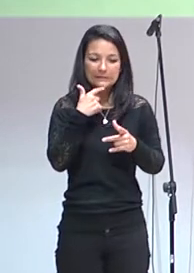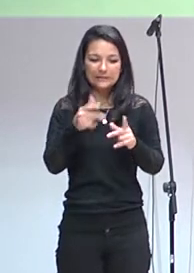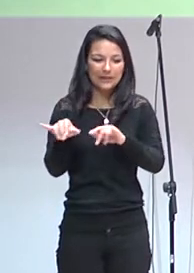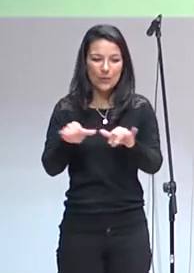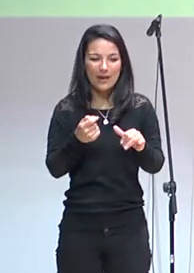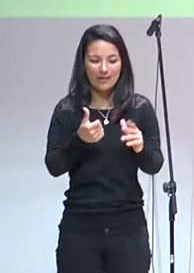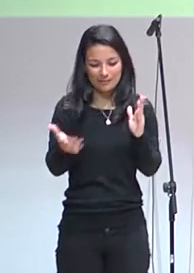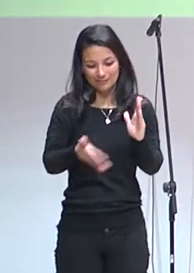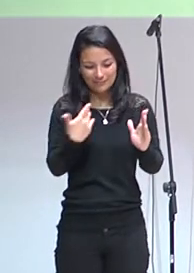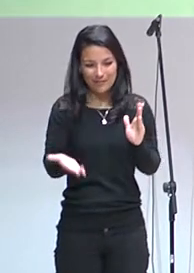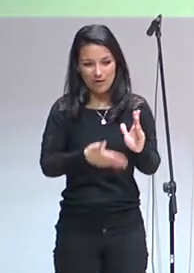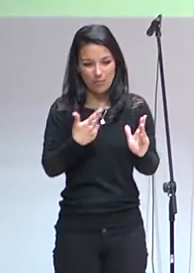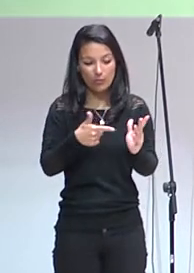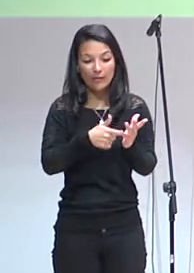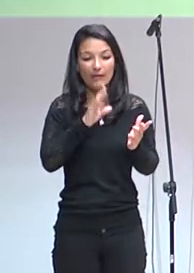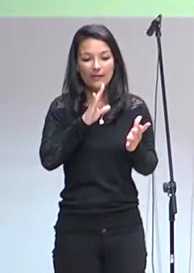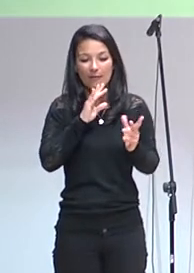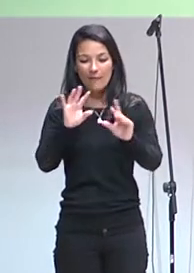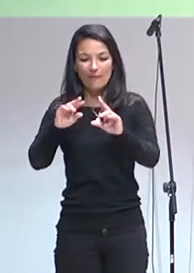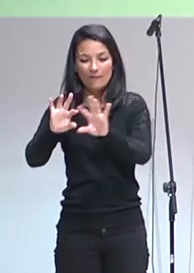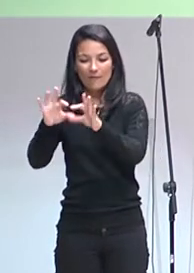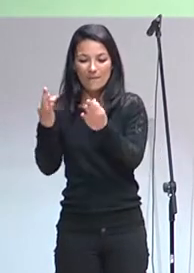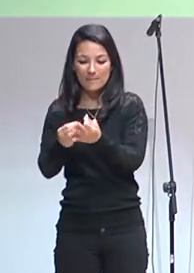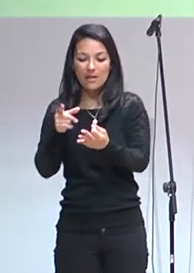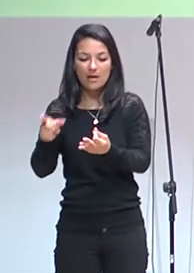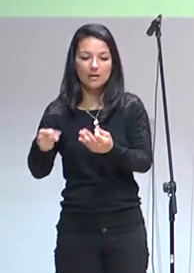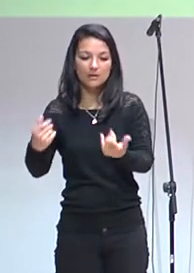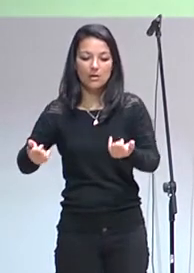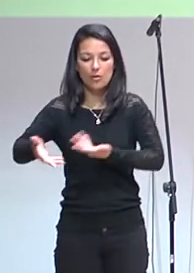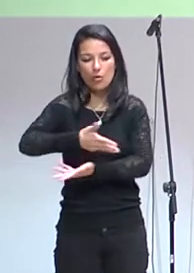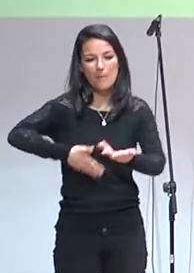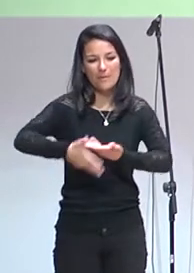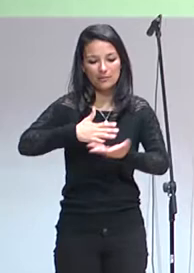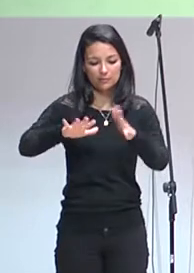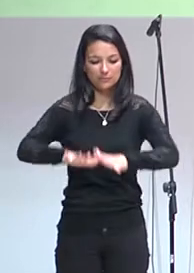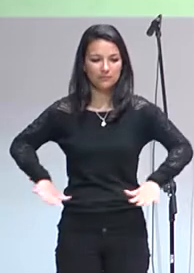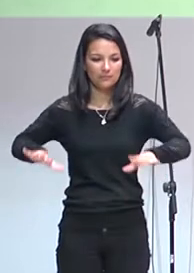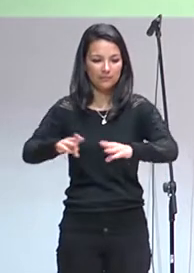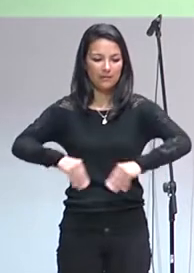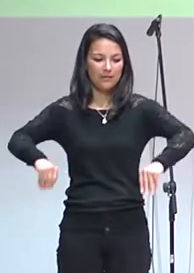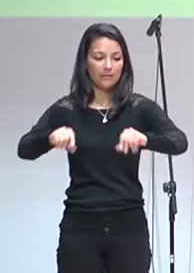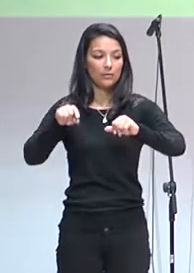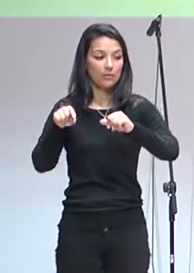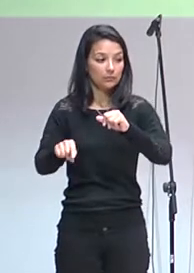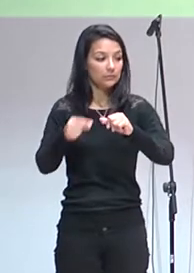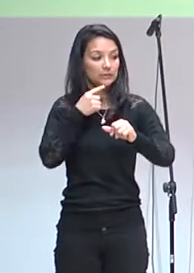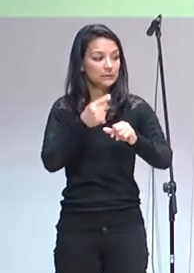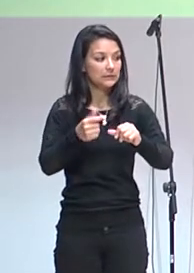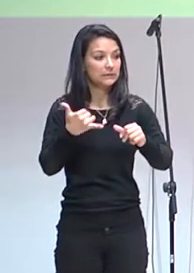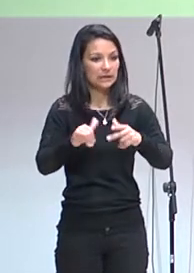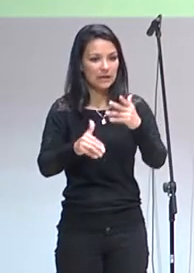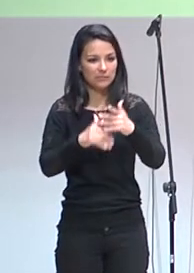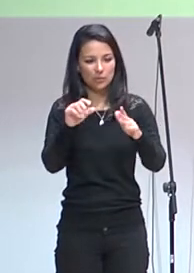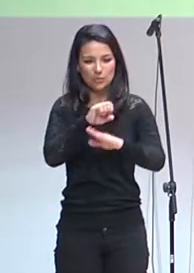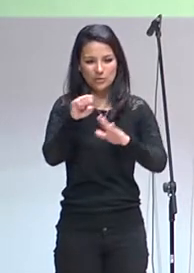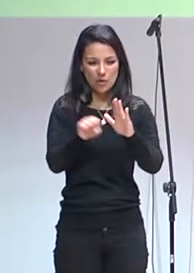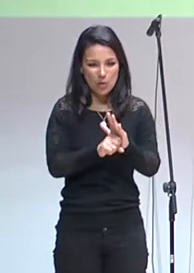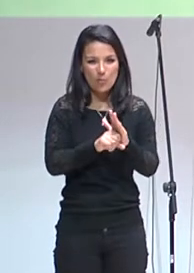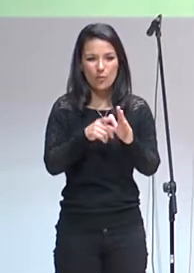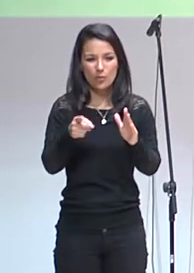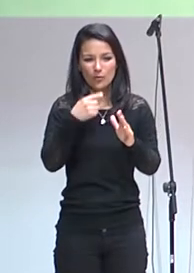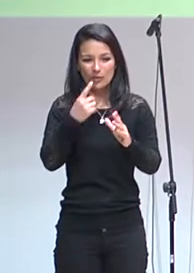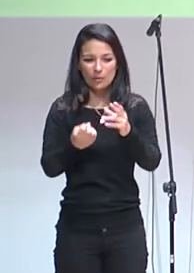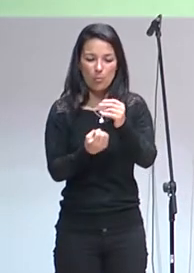una familia que quiso compartir un territorio y que seguramente a través de un geosímbolo y que se llama